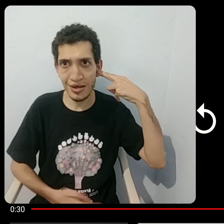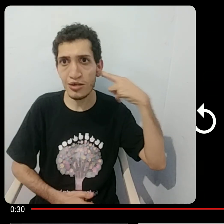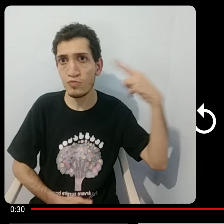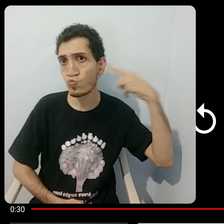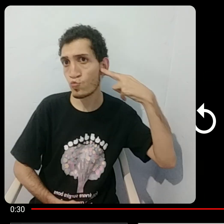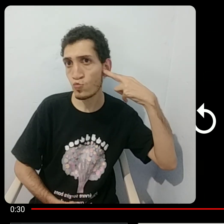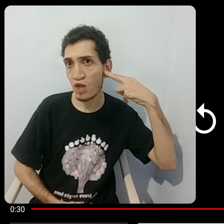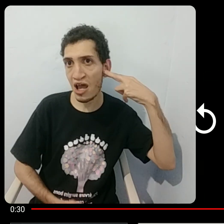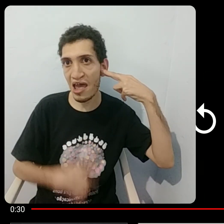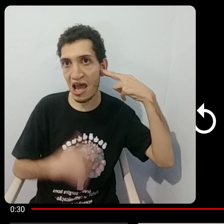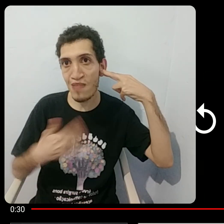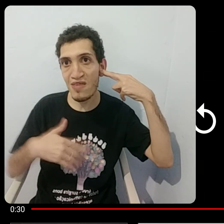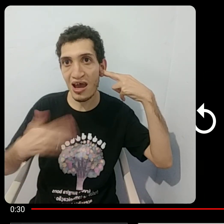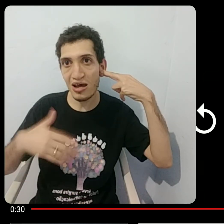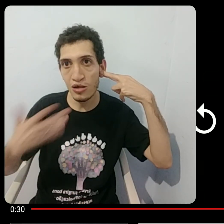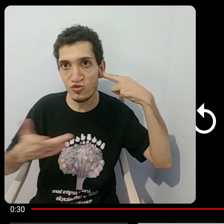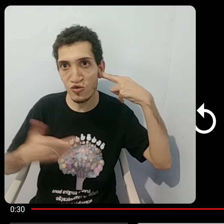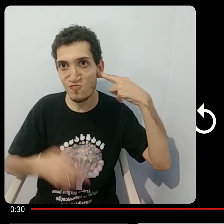ok? É a mediação de ouvir.